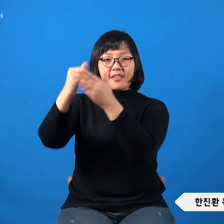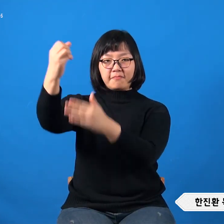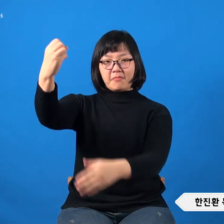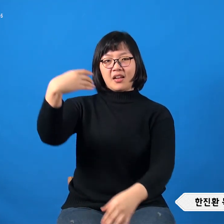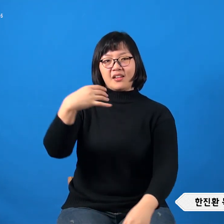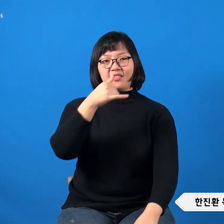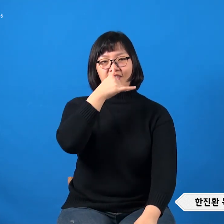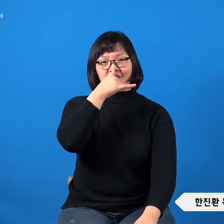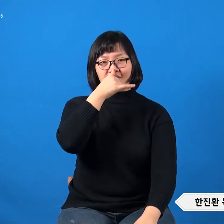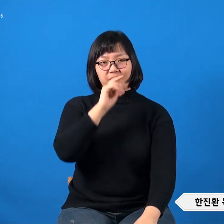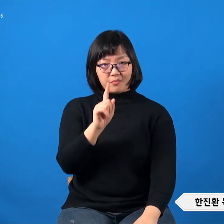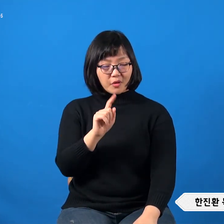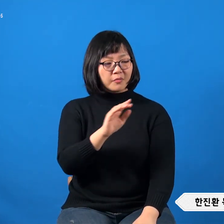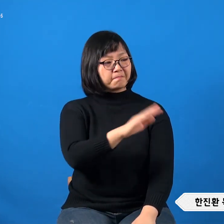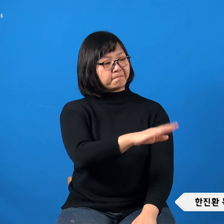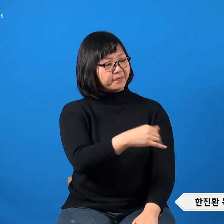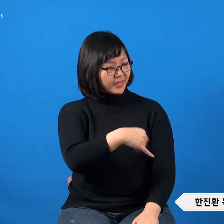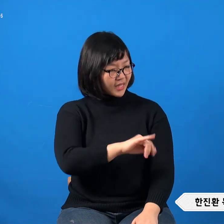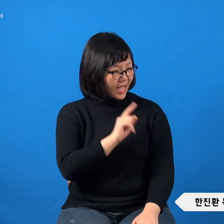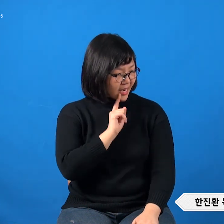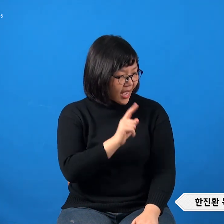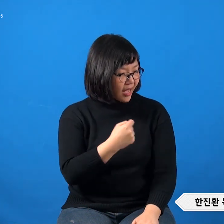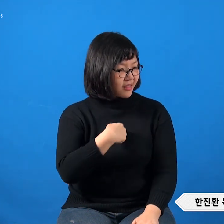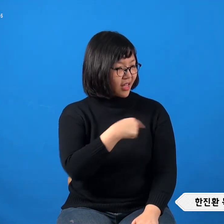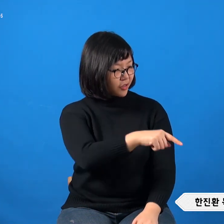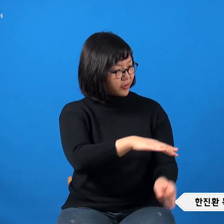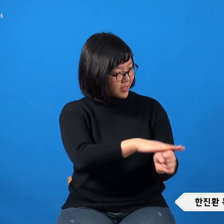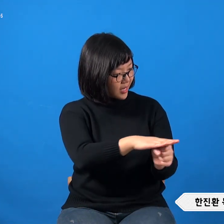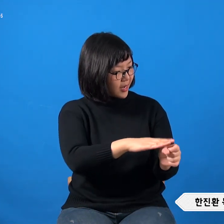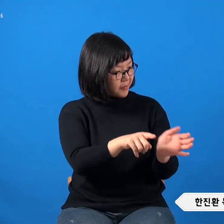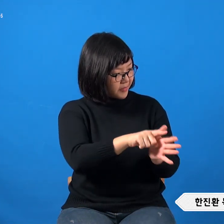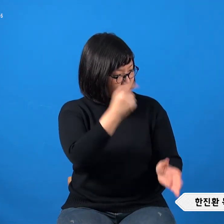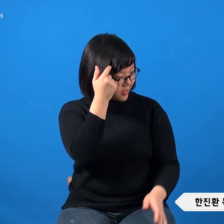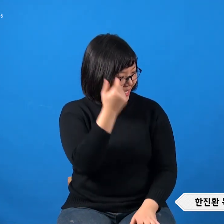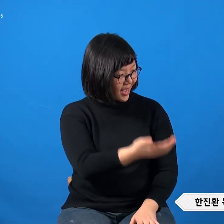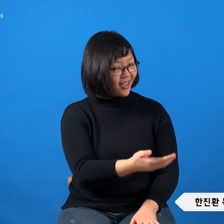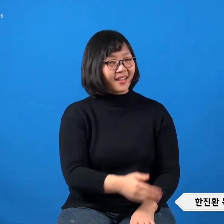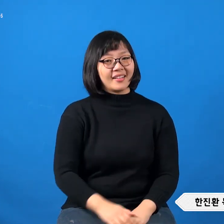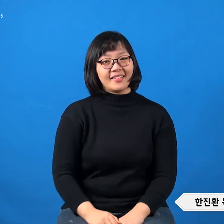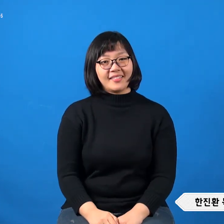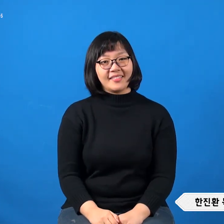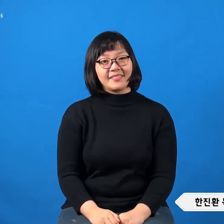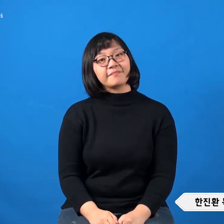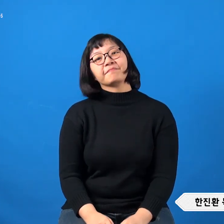딸아, 너는 내가 너를 사랑하는 것을 믿느냐?